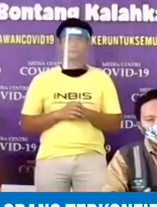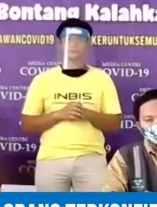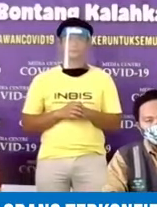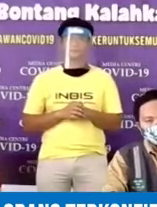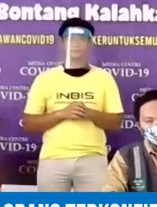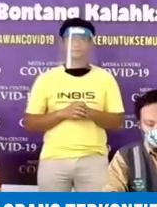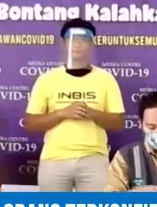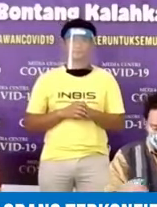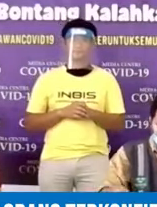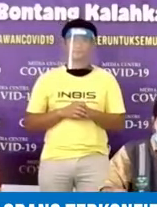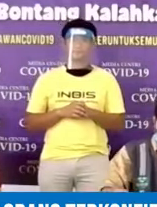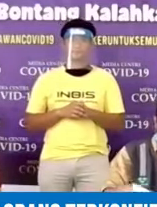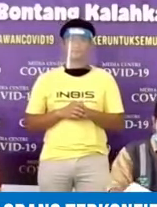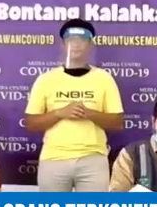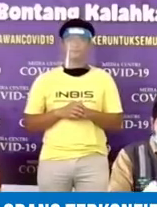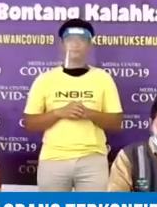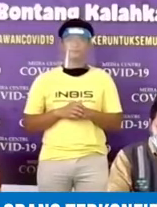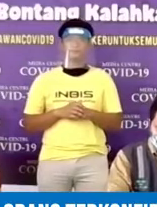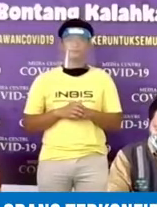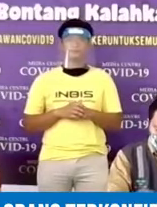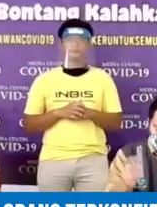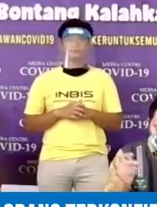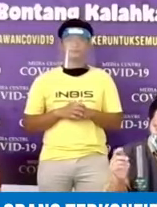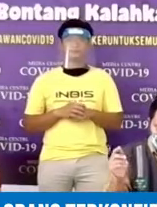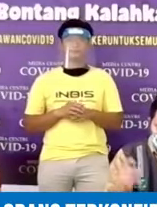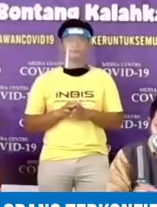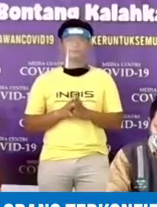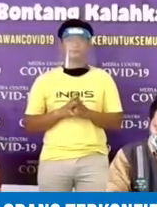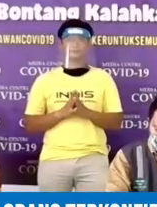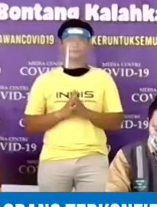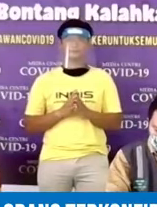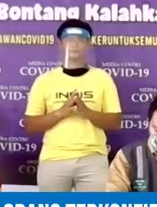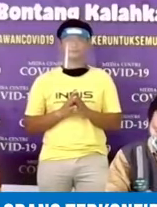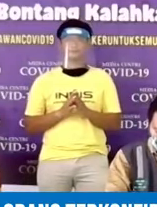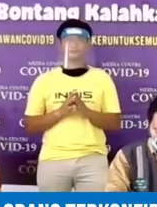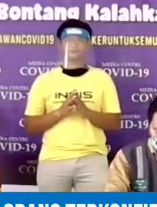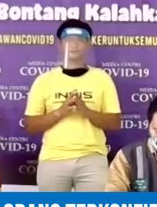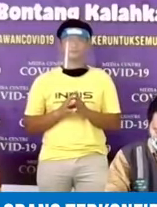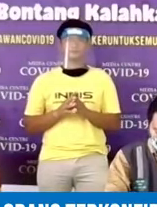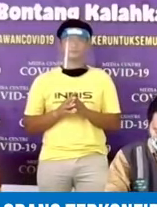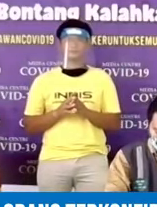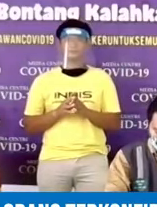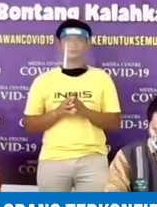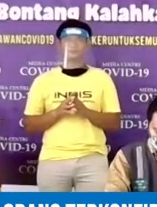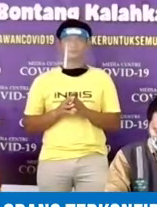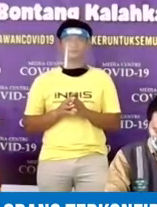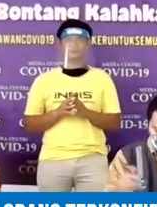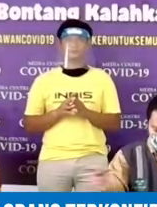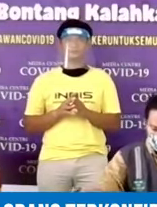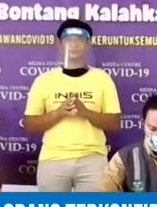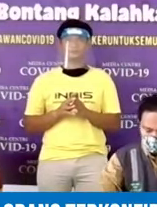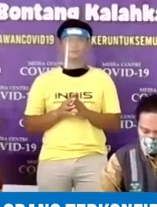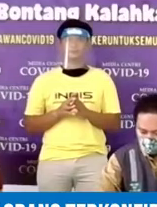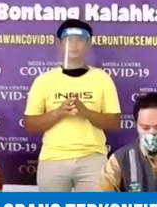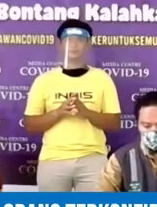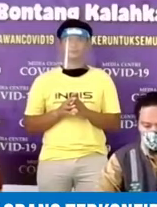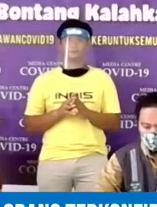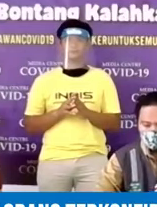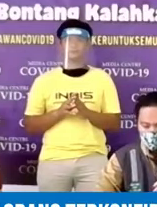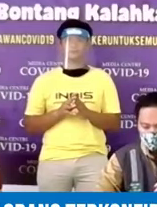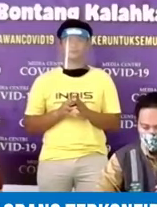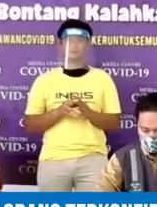mohon maaf pak adik mau merincikan pak haji tadi kan ada kasus yang sudah selesai isolasi ya coba aja mainnya